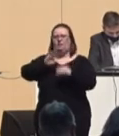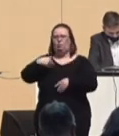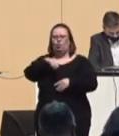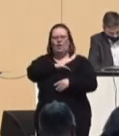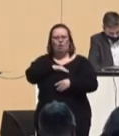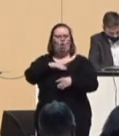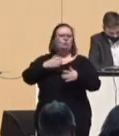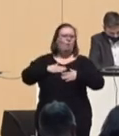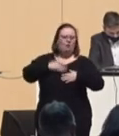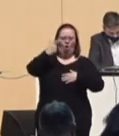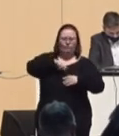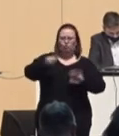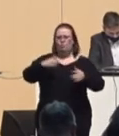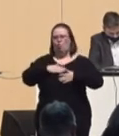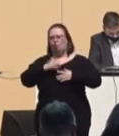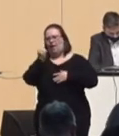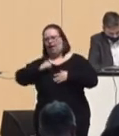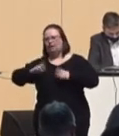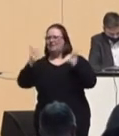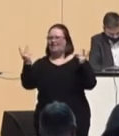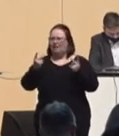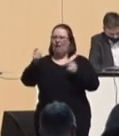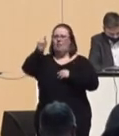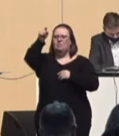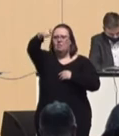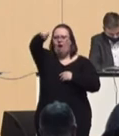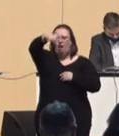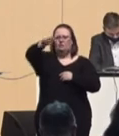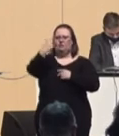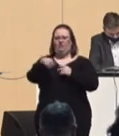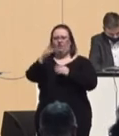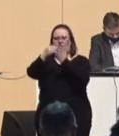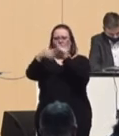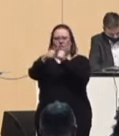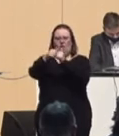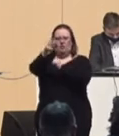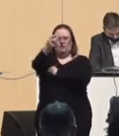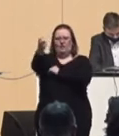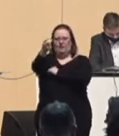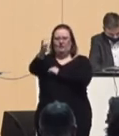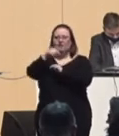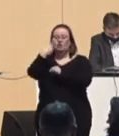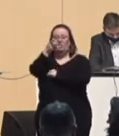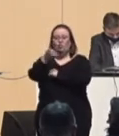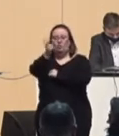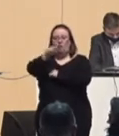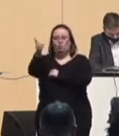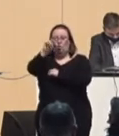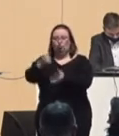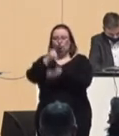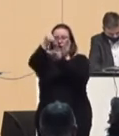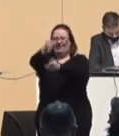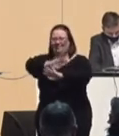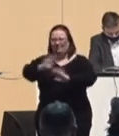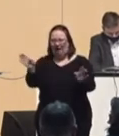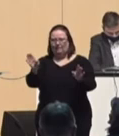ob Sie uns nur mögen oder nicht auf der rechten Seite, dort sitzen Sie, die Konzessionäre. Es geht nicht darum, den 400.000 Euro zu schenken. Es